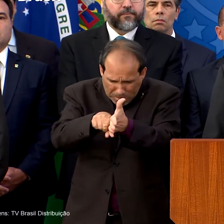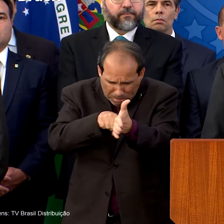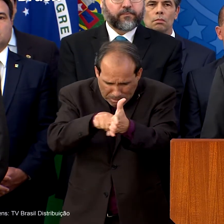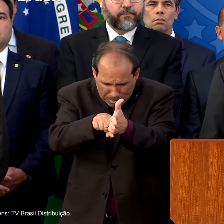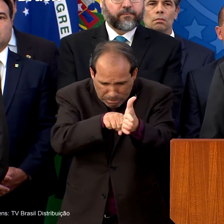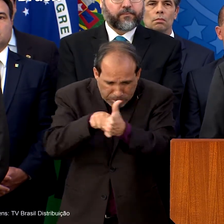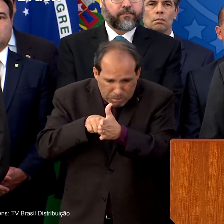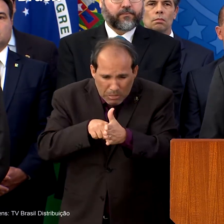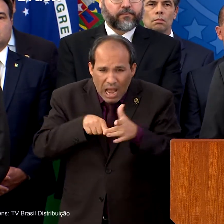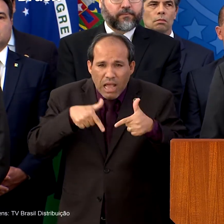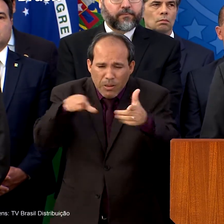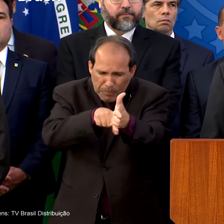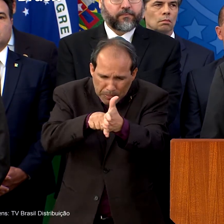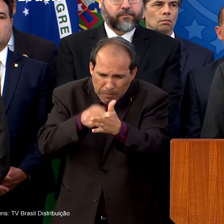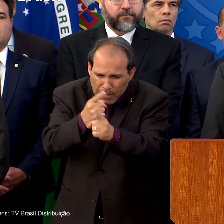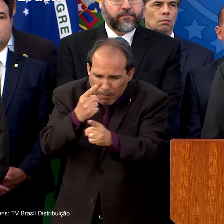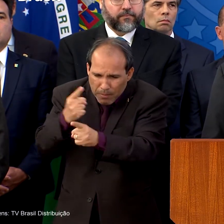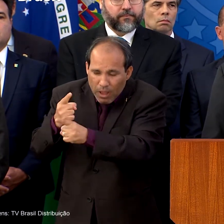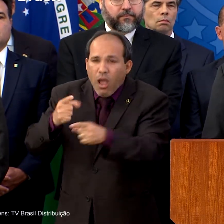estatais